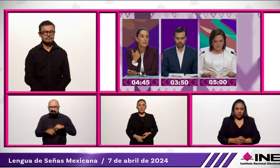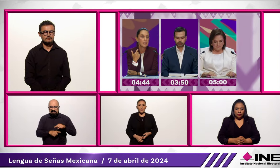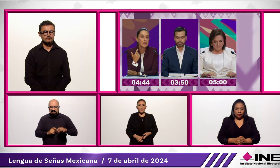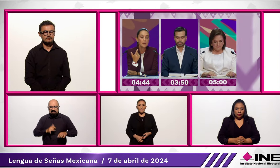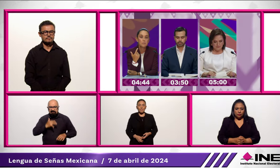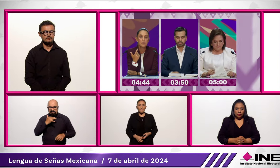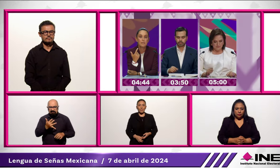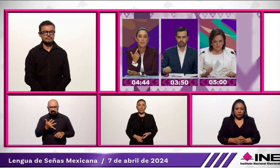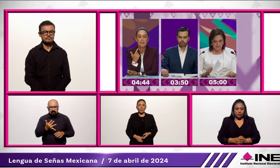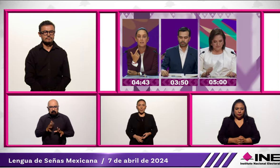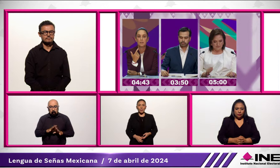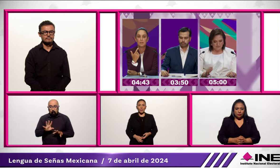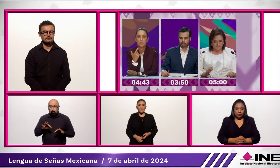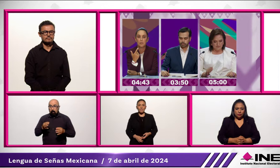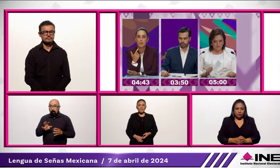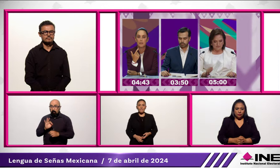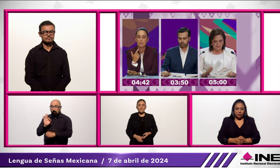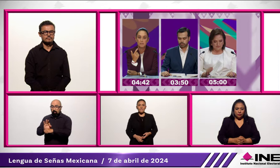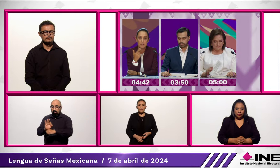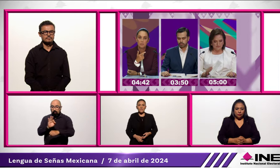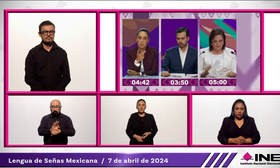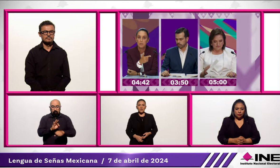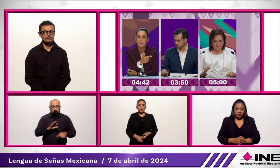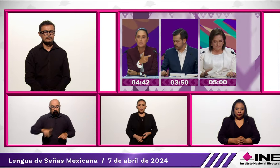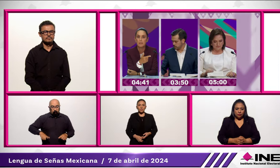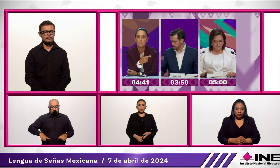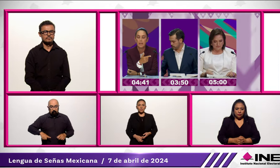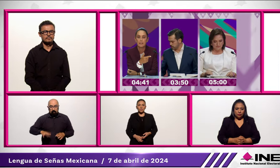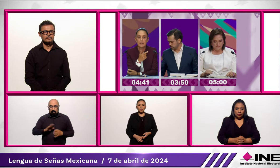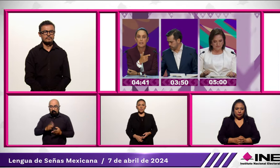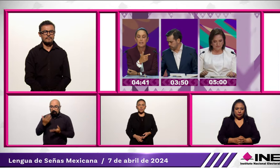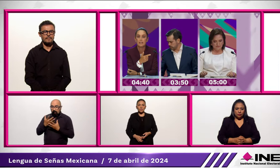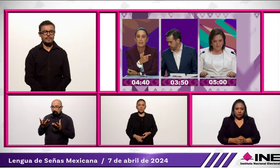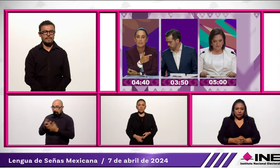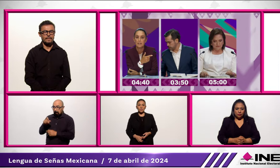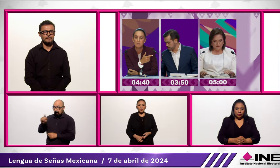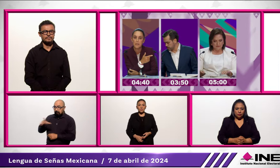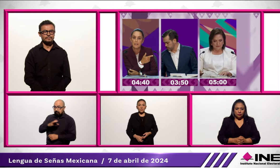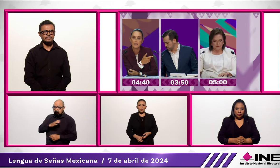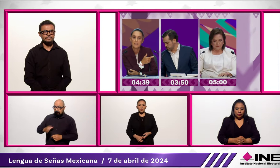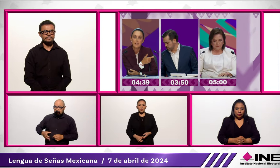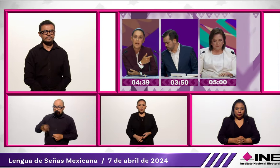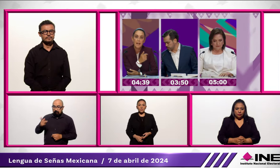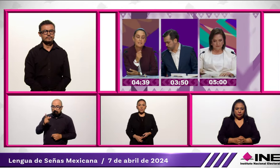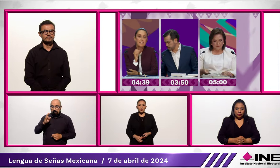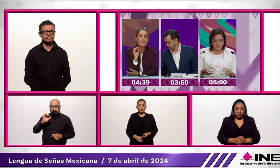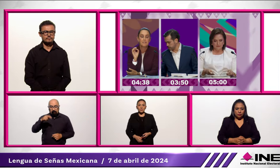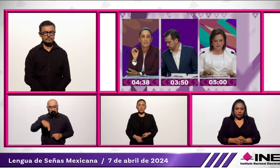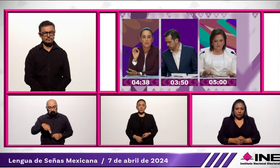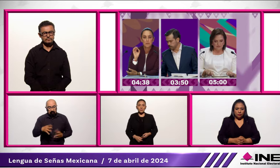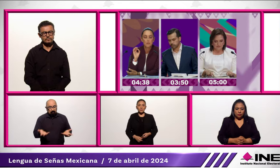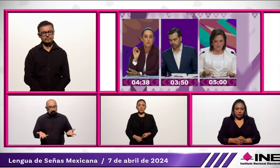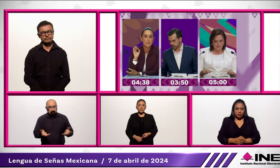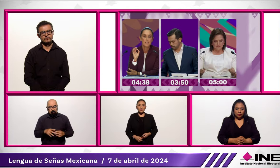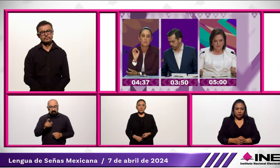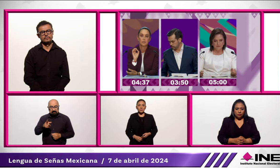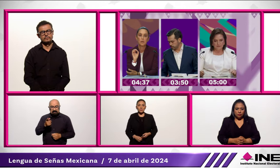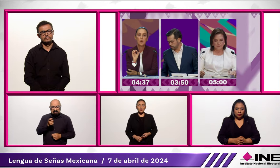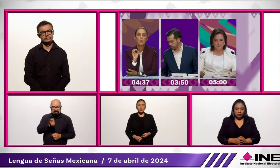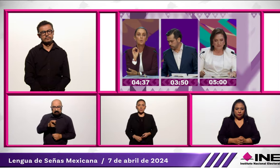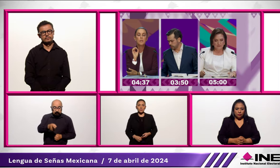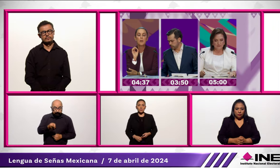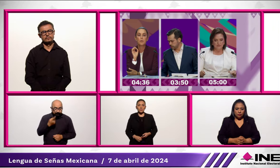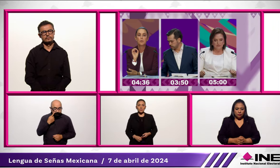corrupción y los privilegios del gobierno, de los gobiernos del PRIAN, de la candidata del PRIAN, ha significado, escuchen